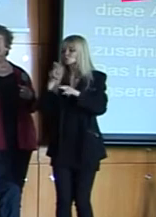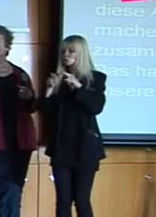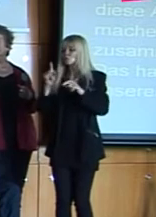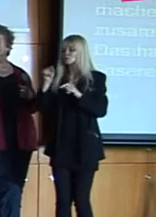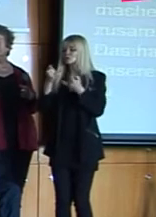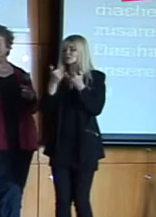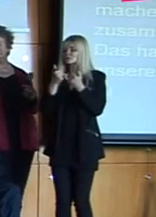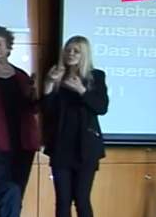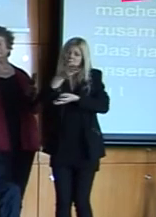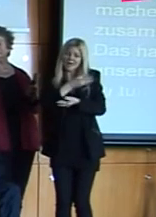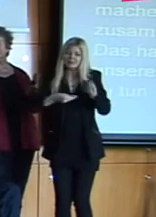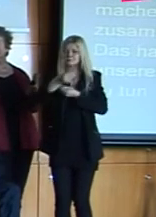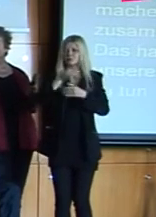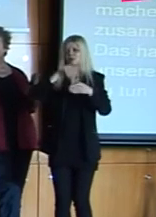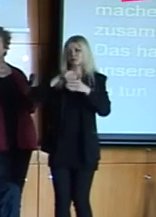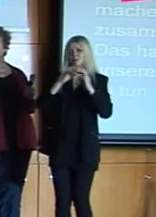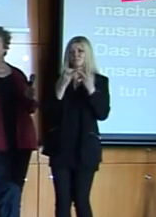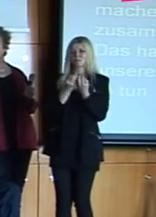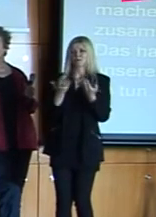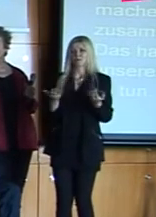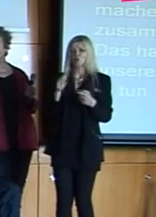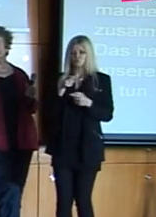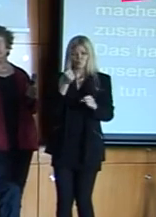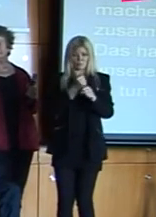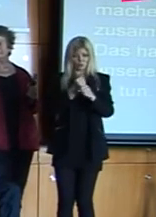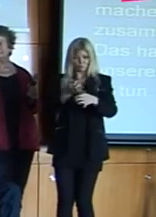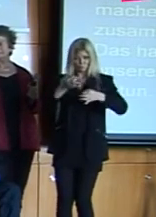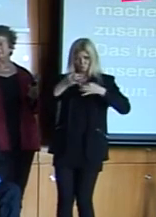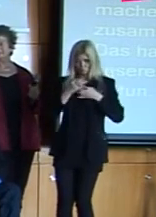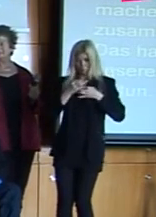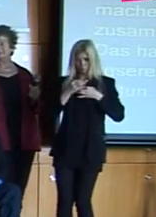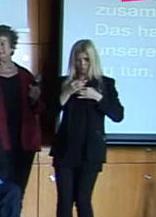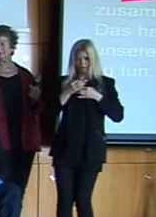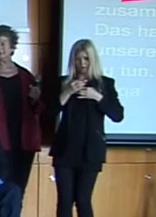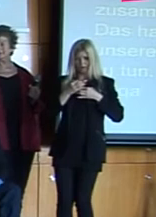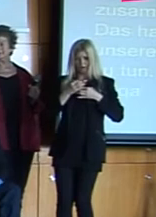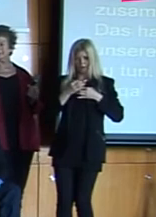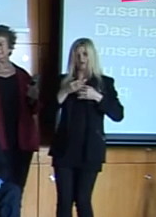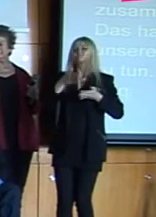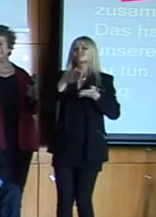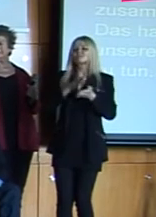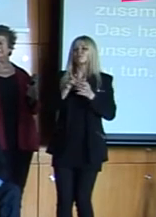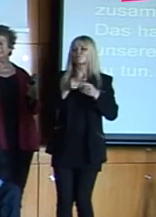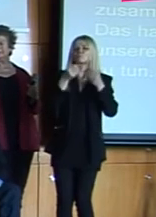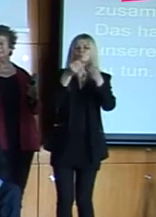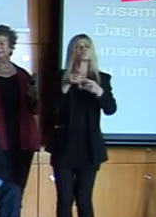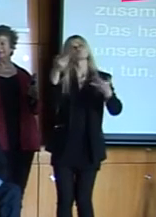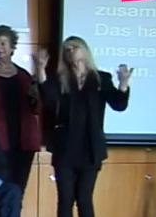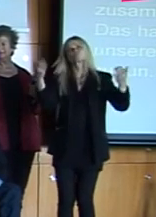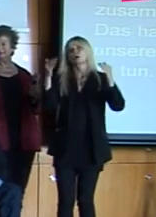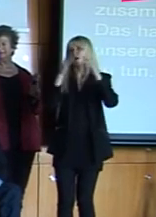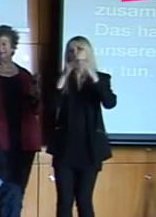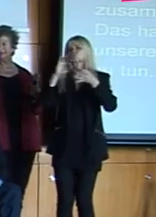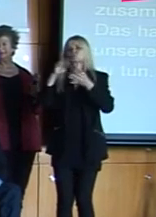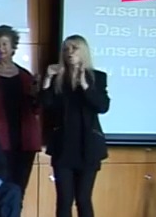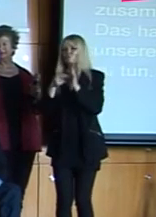einer Familie. Du machst das für mich und dafür bekommst du Haus, Hof, Wohnung oder was